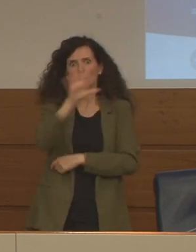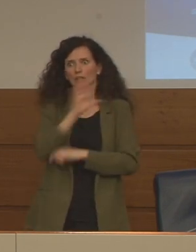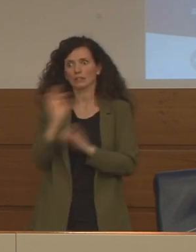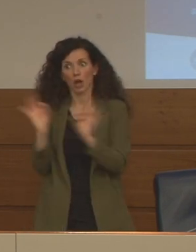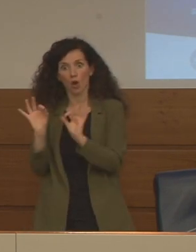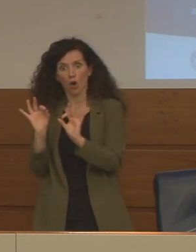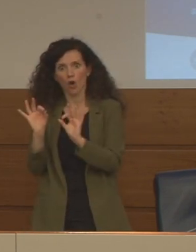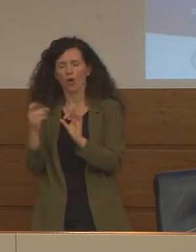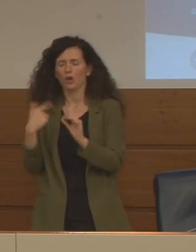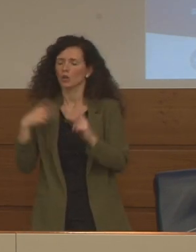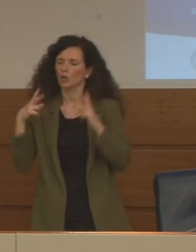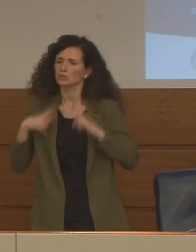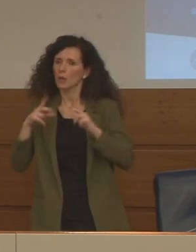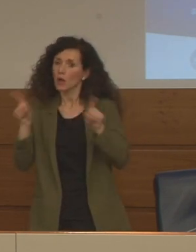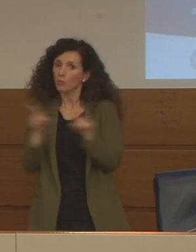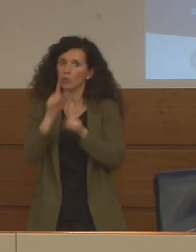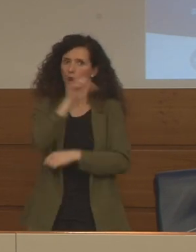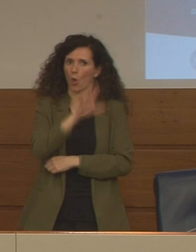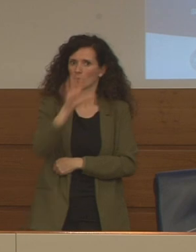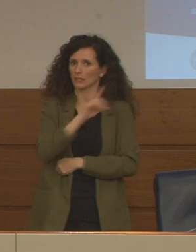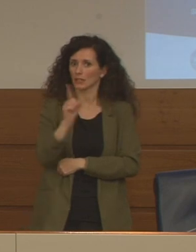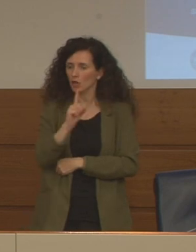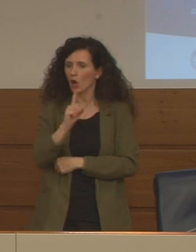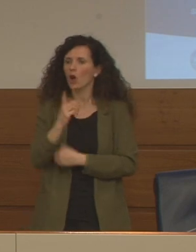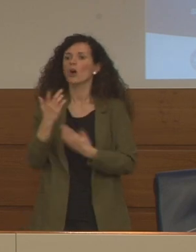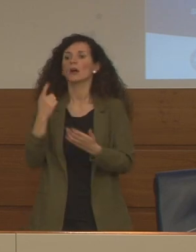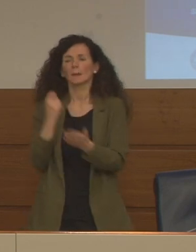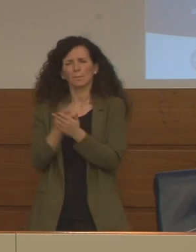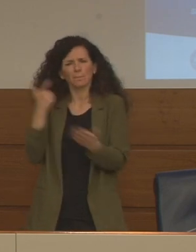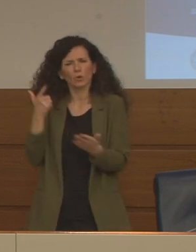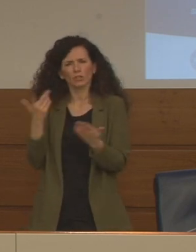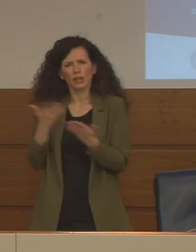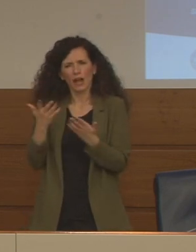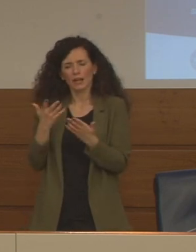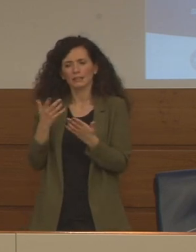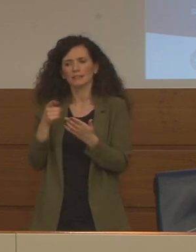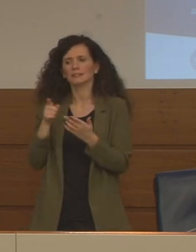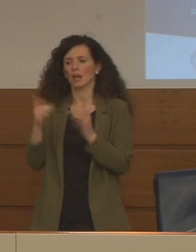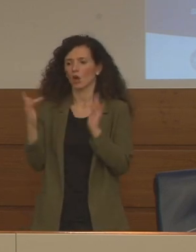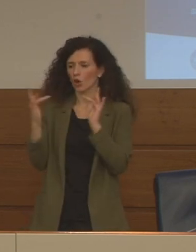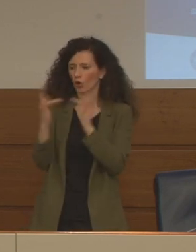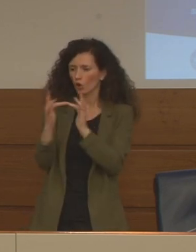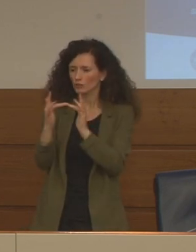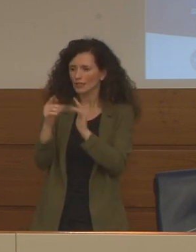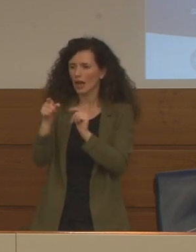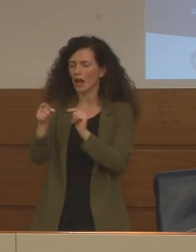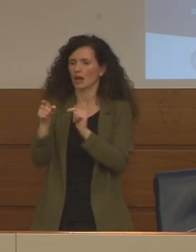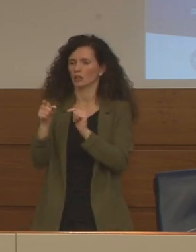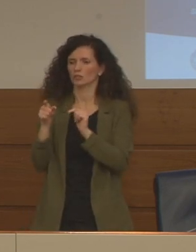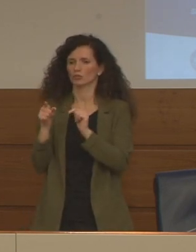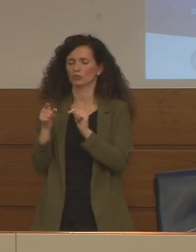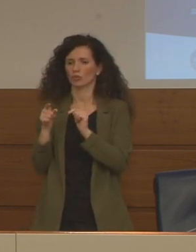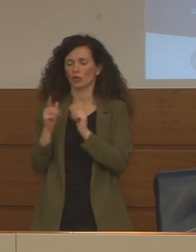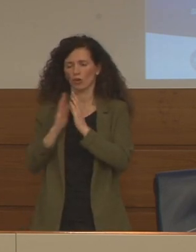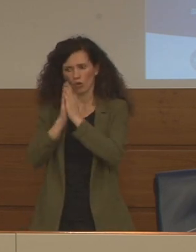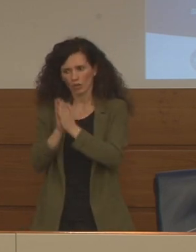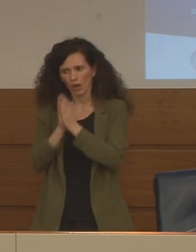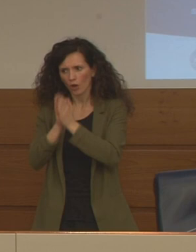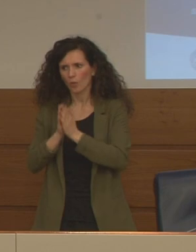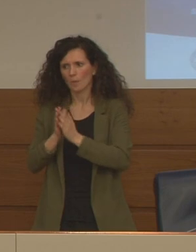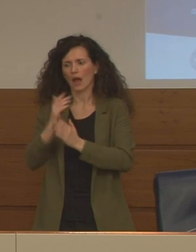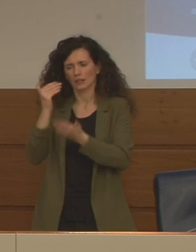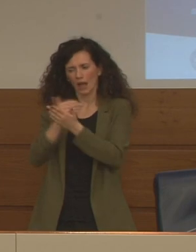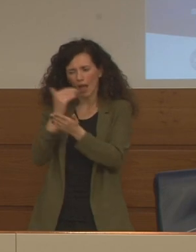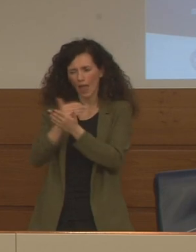non entra in questa situazione e molto importante che il tracciare i contatti il raccomandare